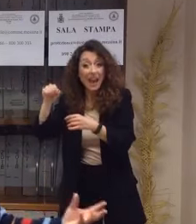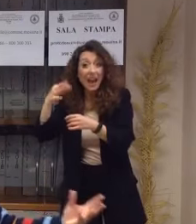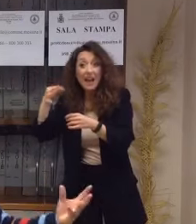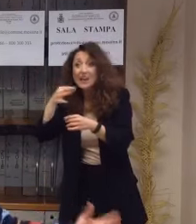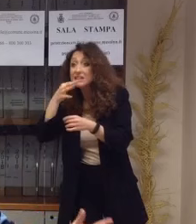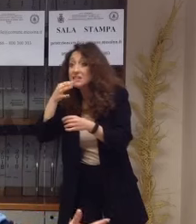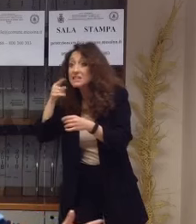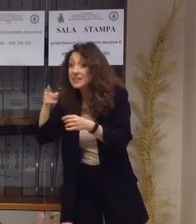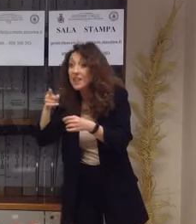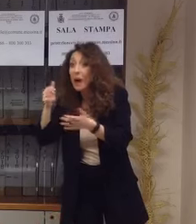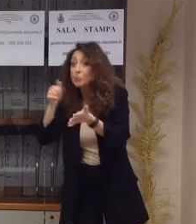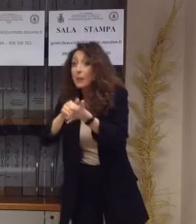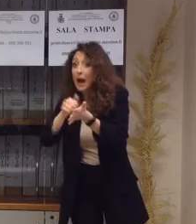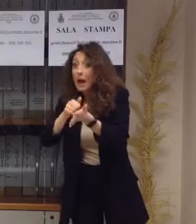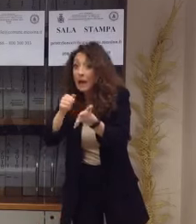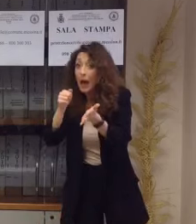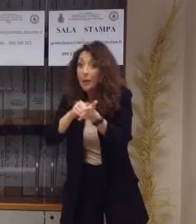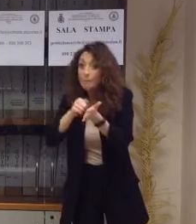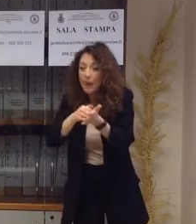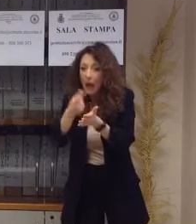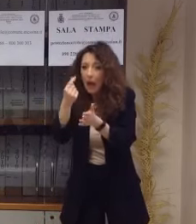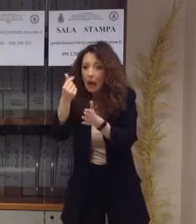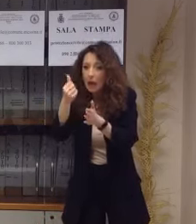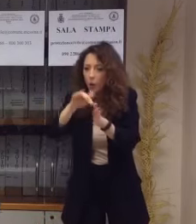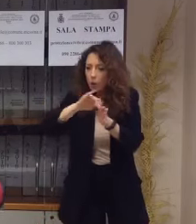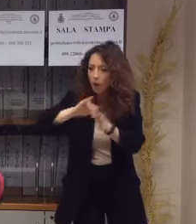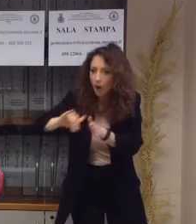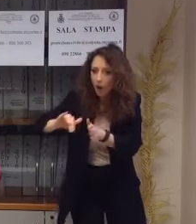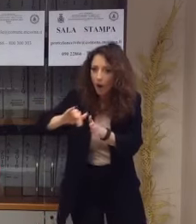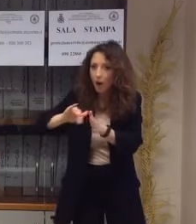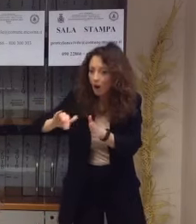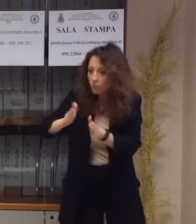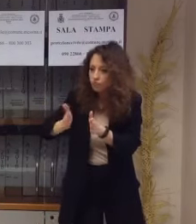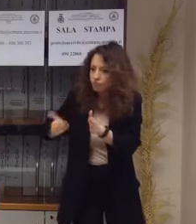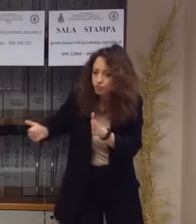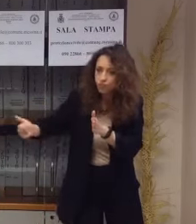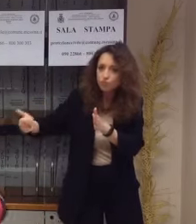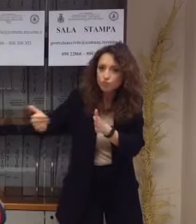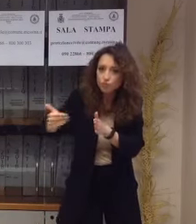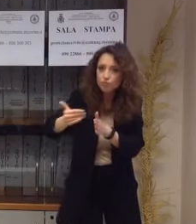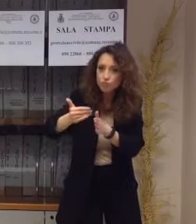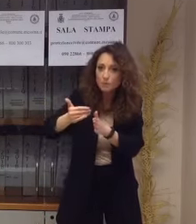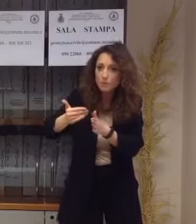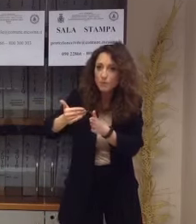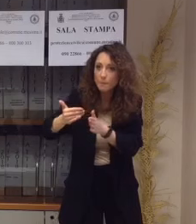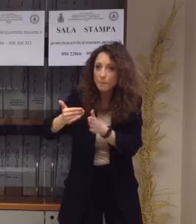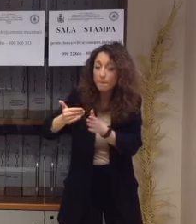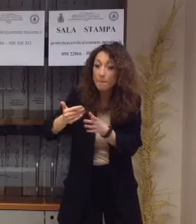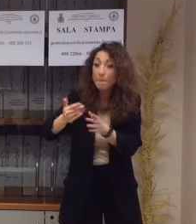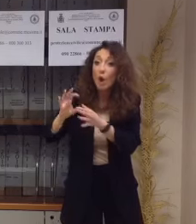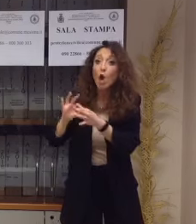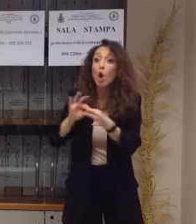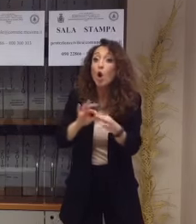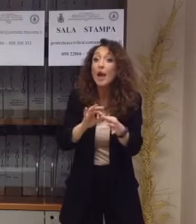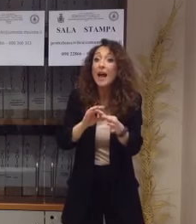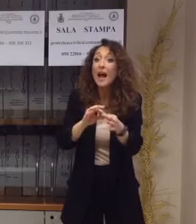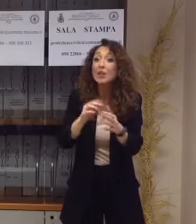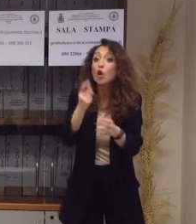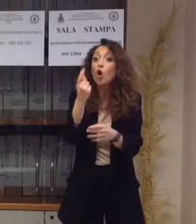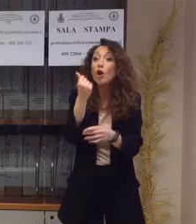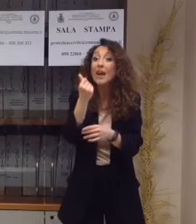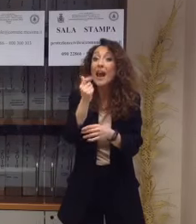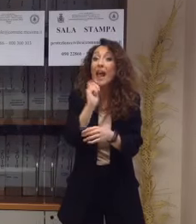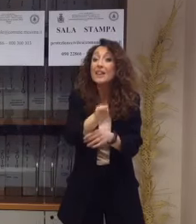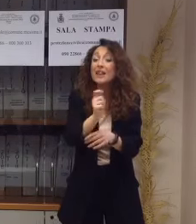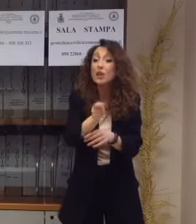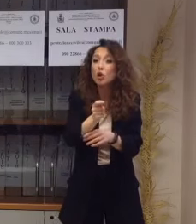accantonare liquidità in relazione a quella che era la quantità di credito erogato. I migliaia di